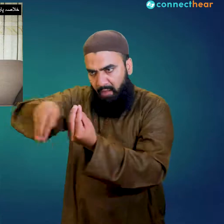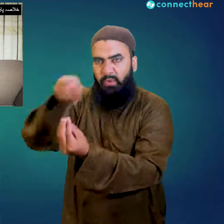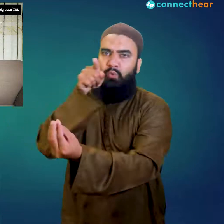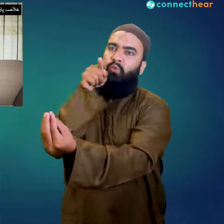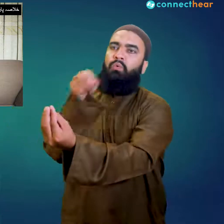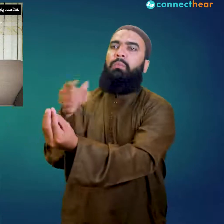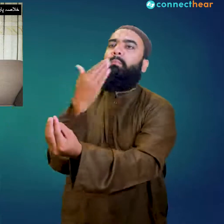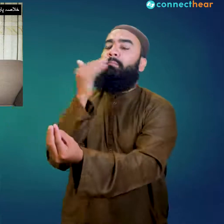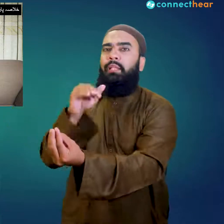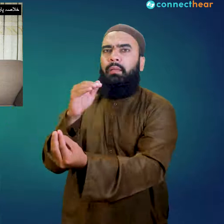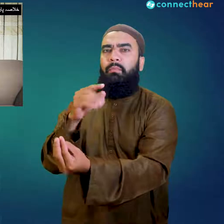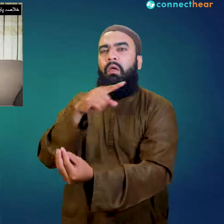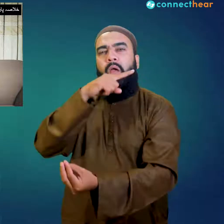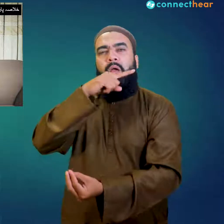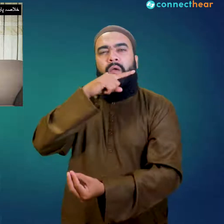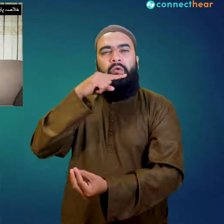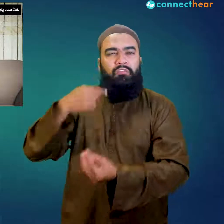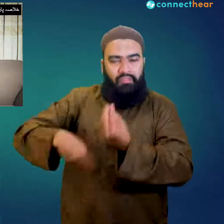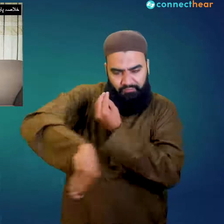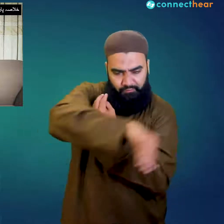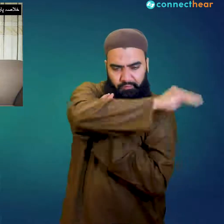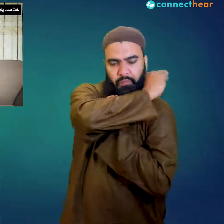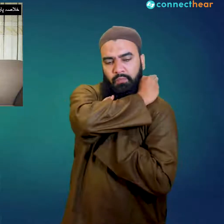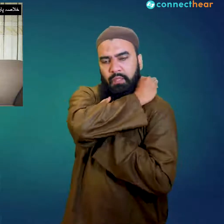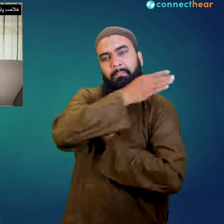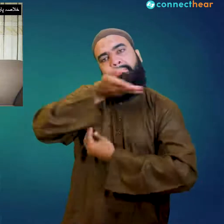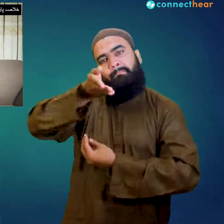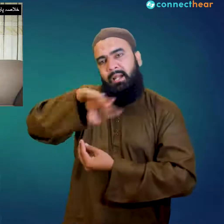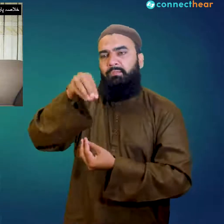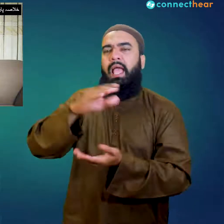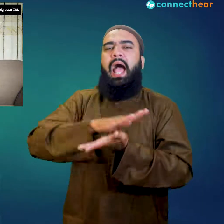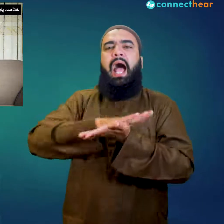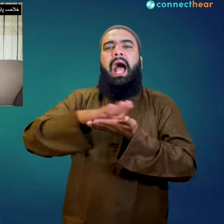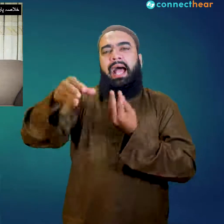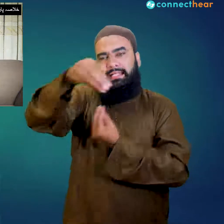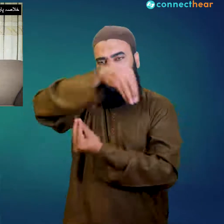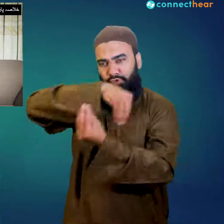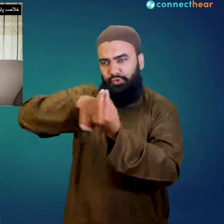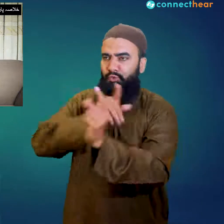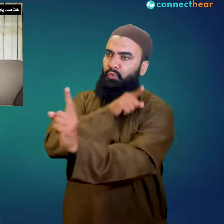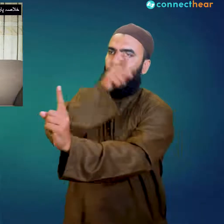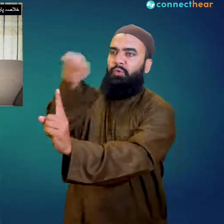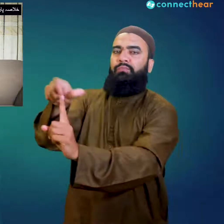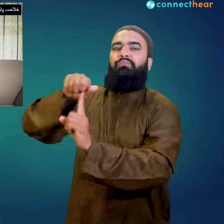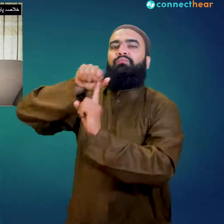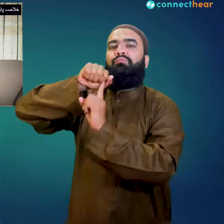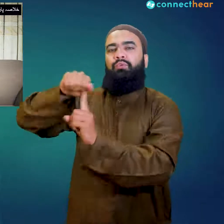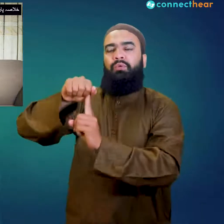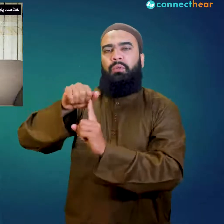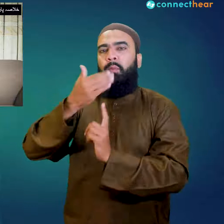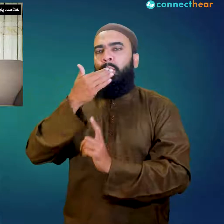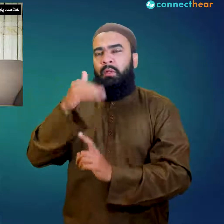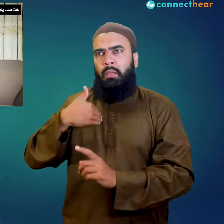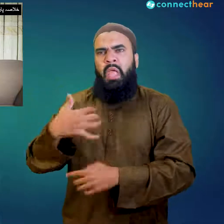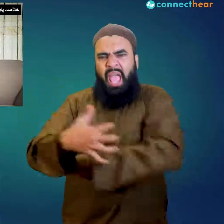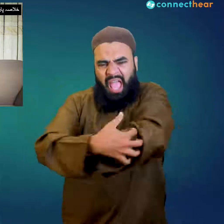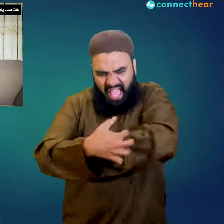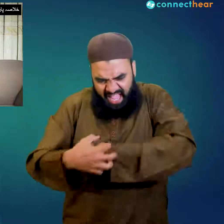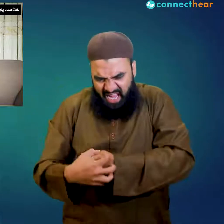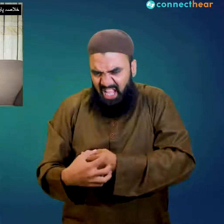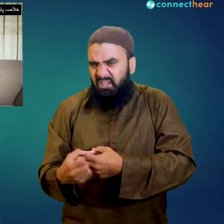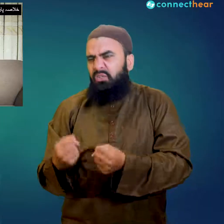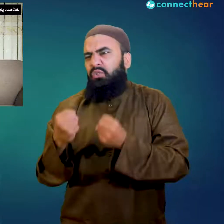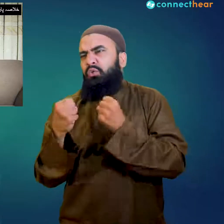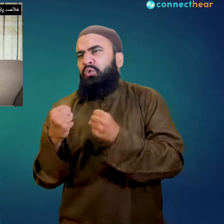پر فرض قرار دیا گیا۔ استطاعت کے حوالے سے 2 باتیں فرمائی گئیں، ایک یہ کہ سفر کی